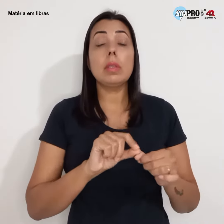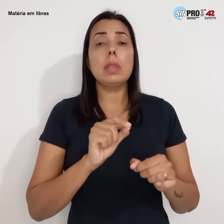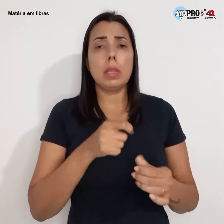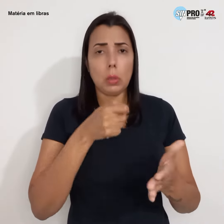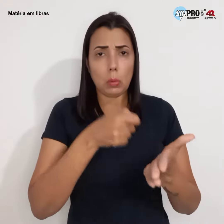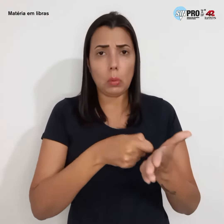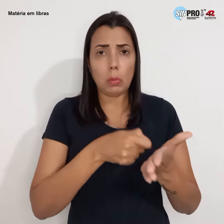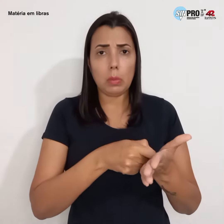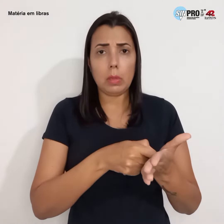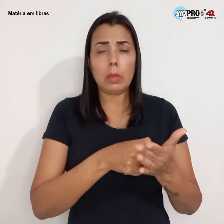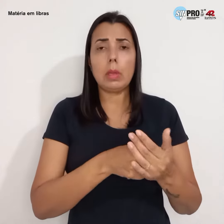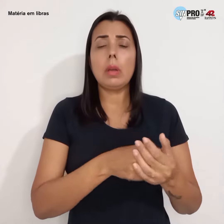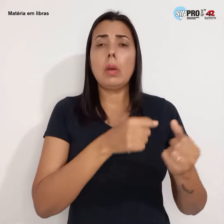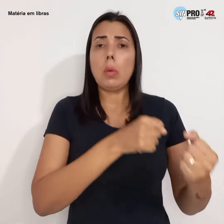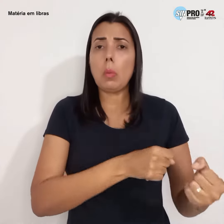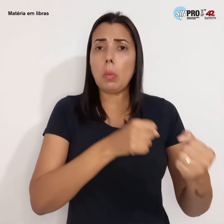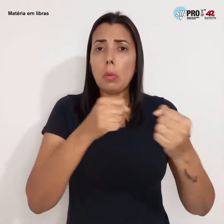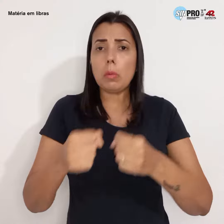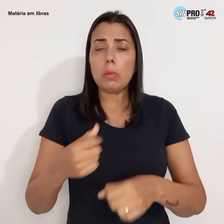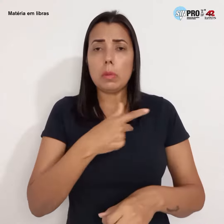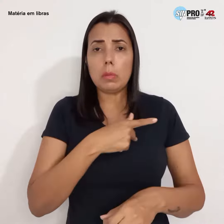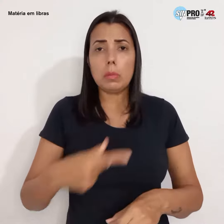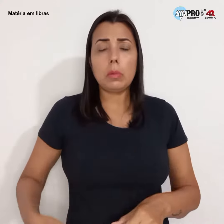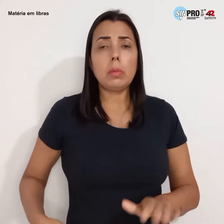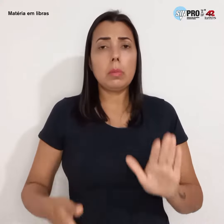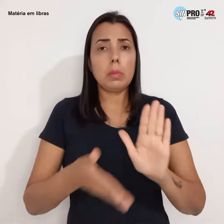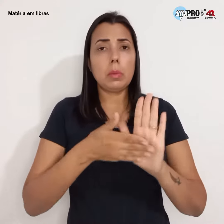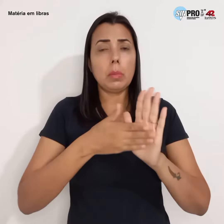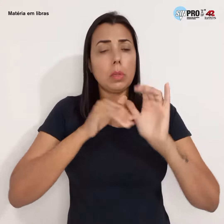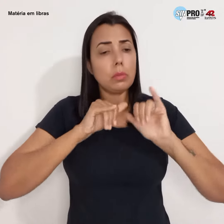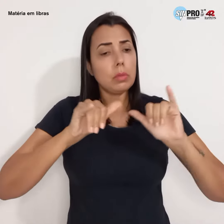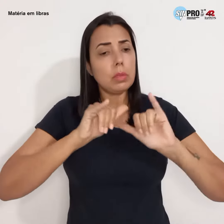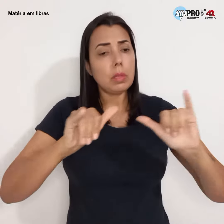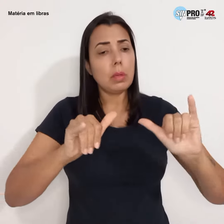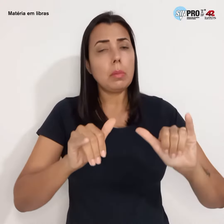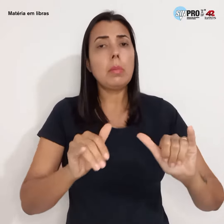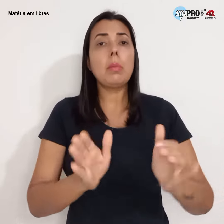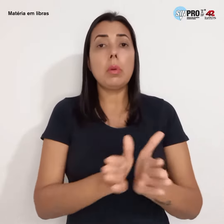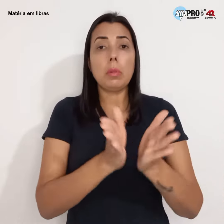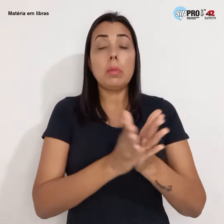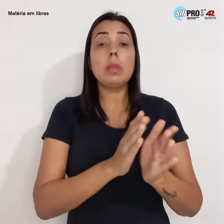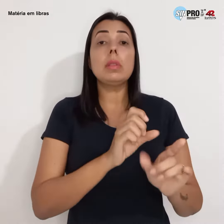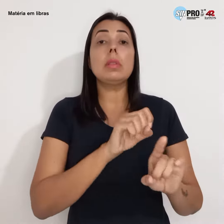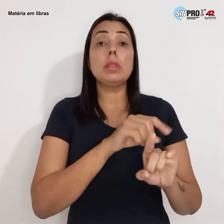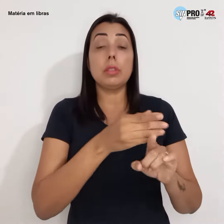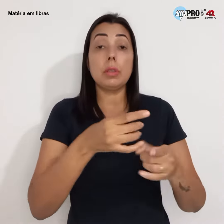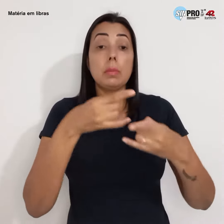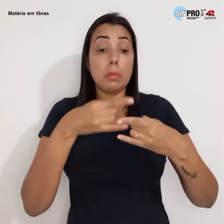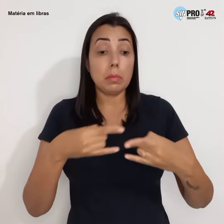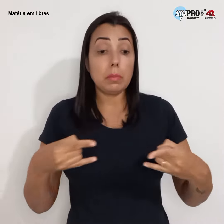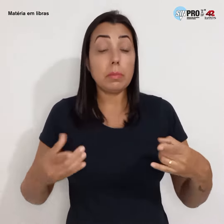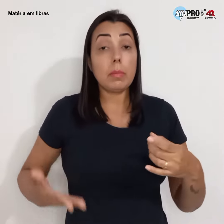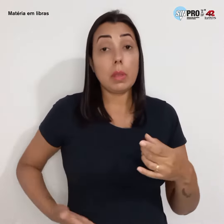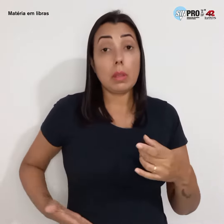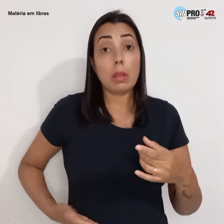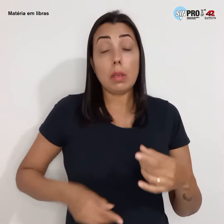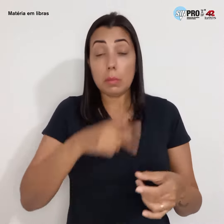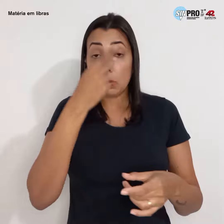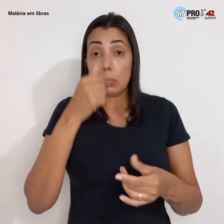um que obriga o poder público a promover campanha informativa sobre pobreza menstrual e outro que autoriza os